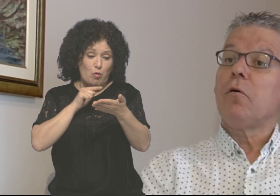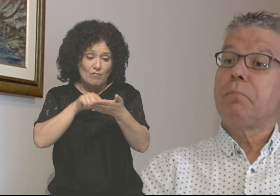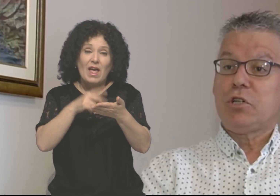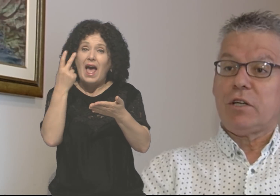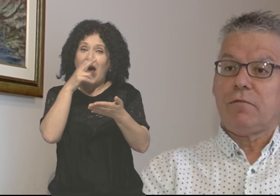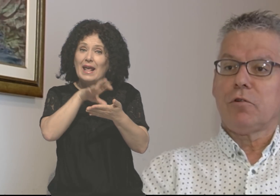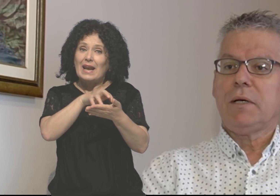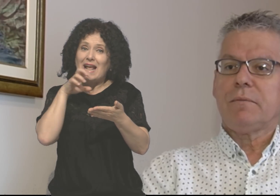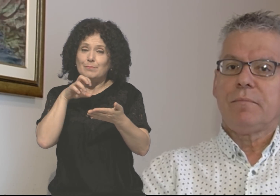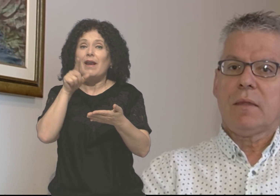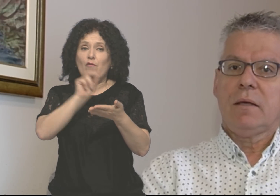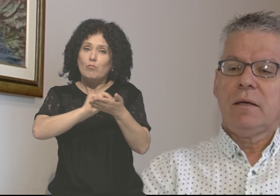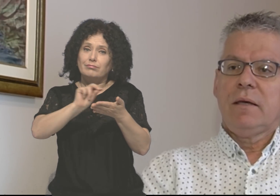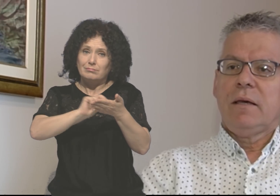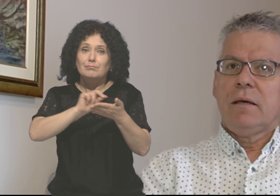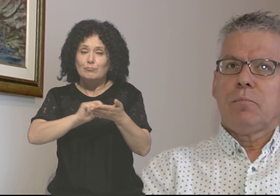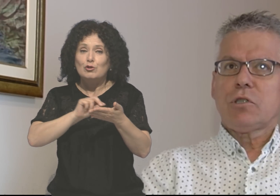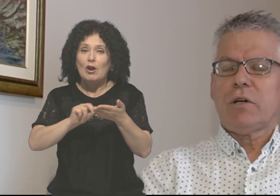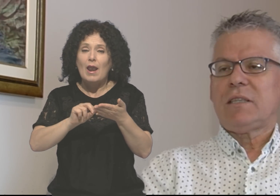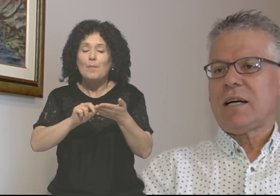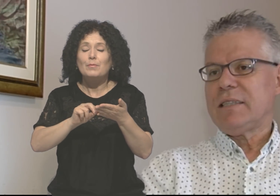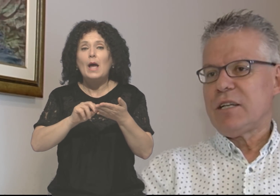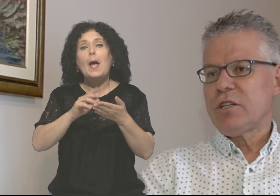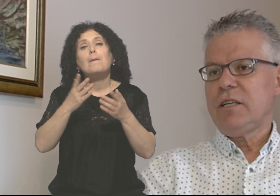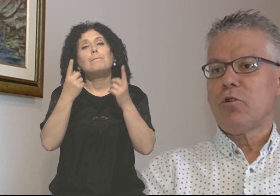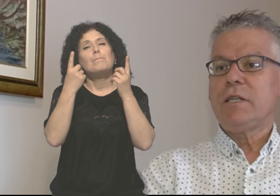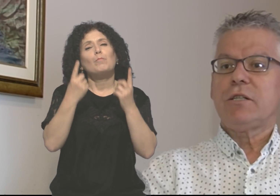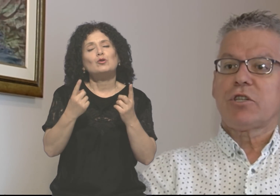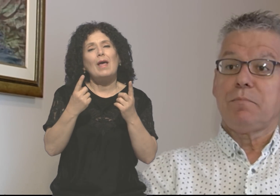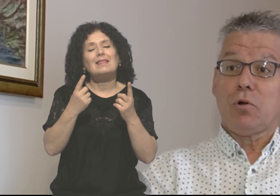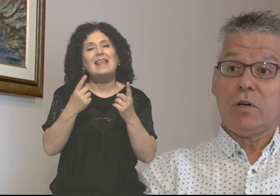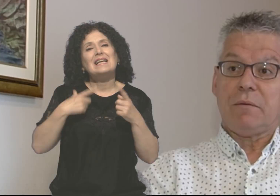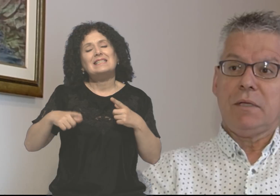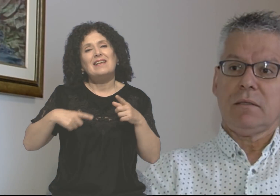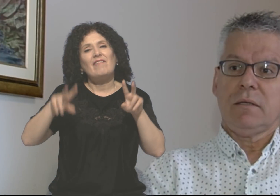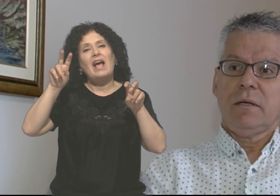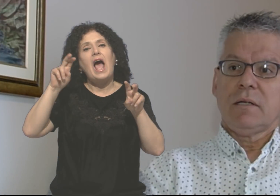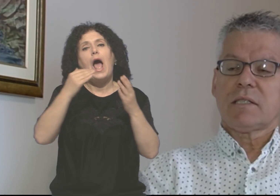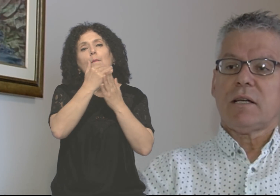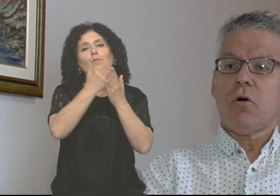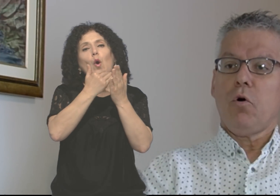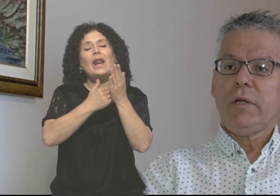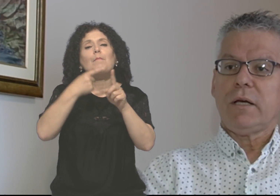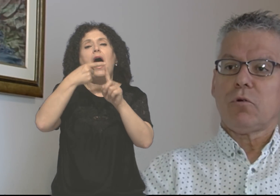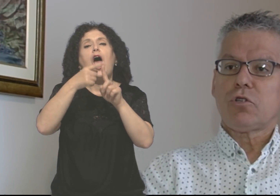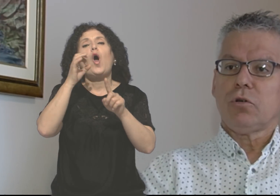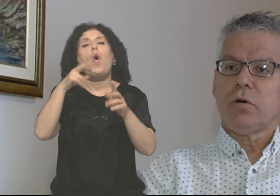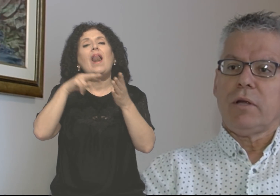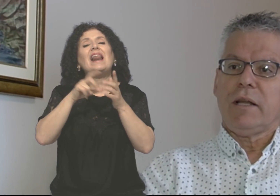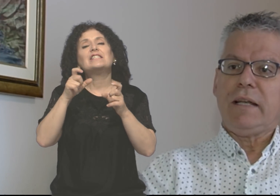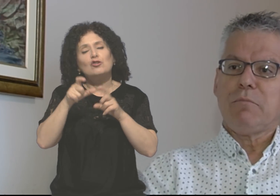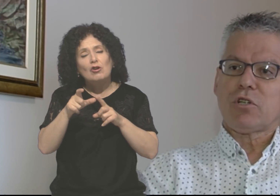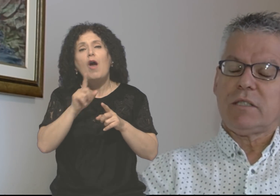во пишана форма, постојат така наречени холистички програми за оние кои